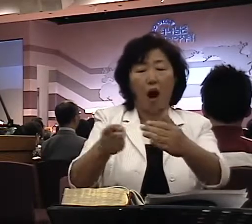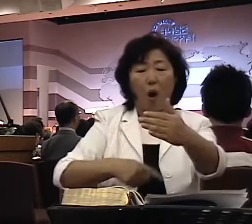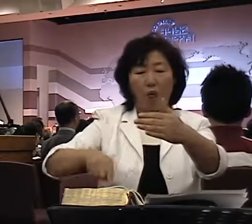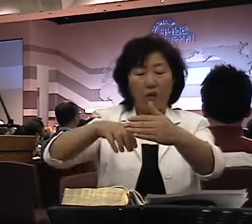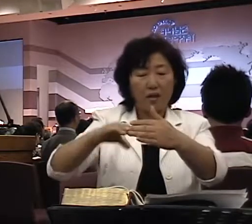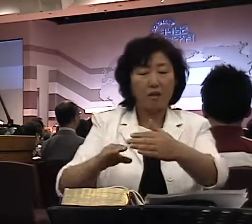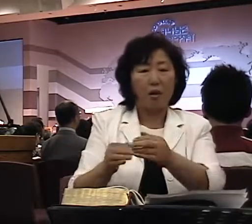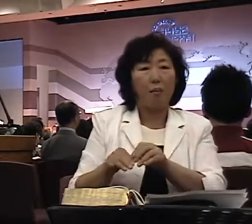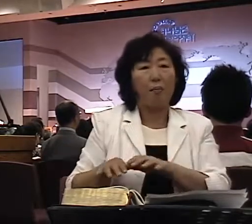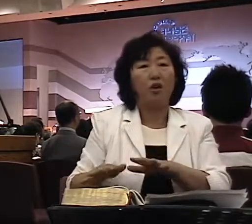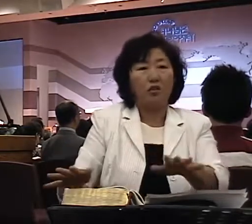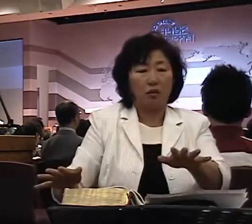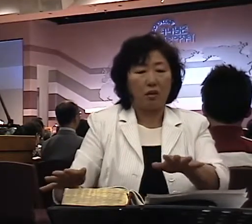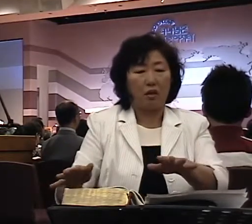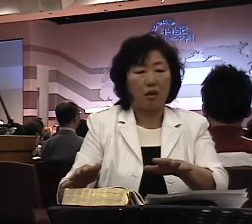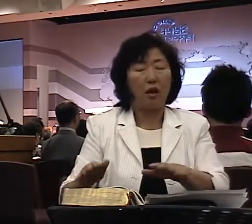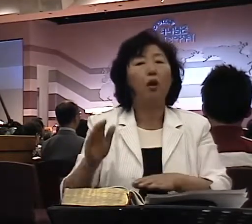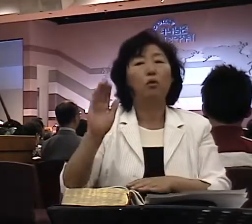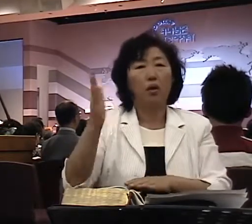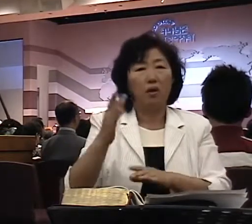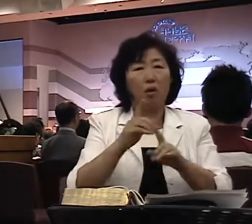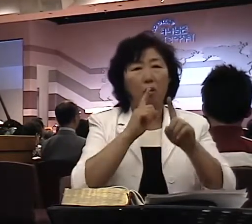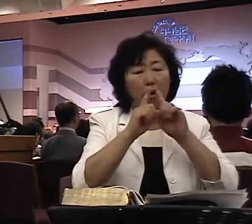가운데서도 펼쳐진다고 말씀을 하시는 거예요.